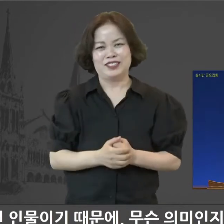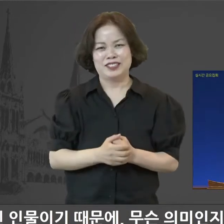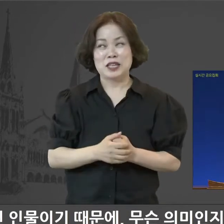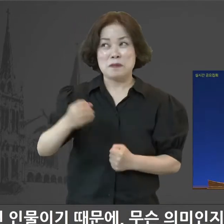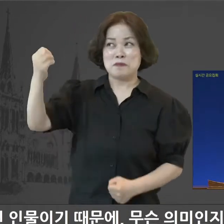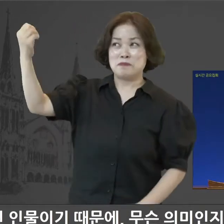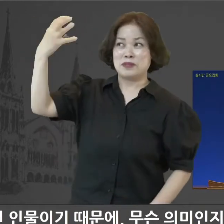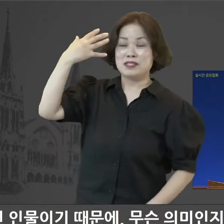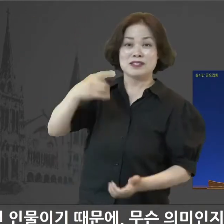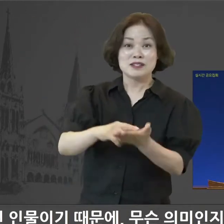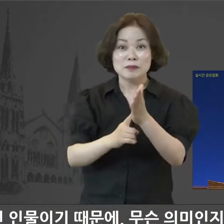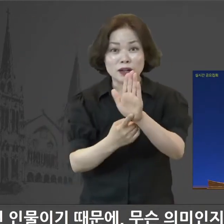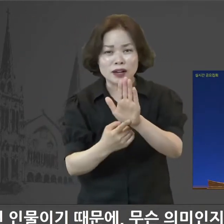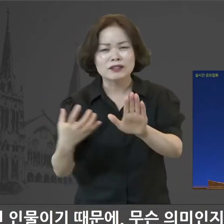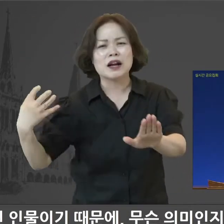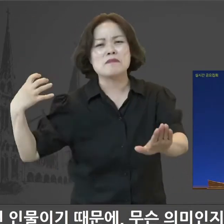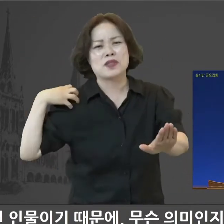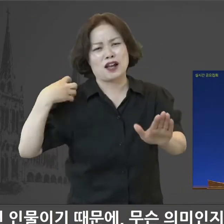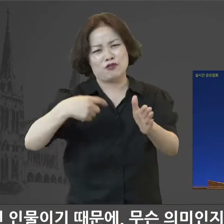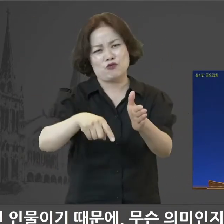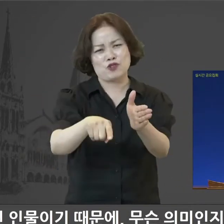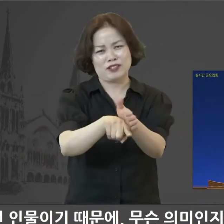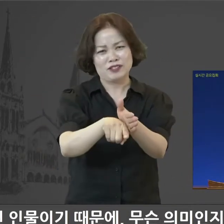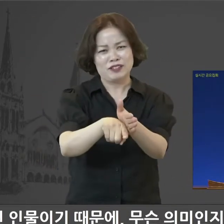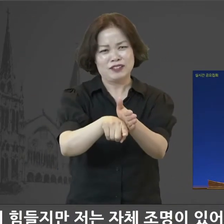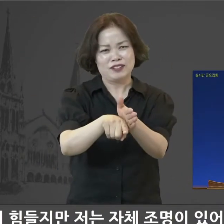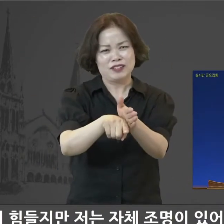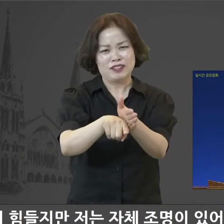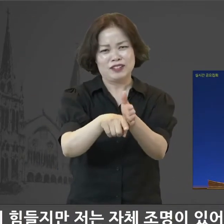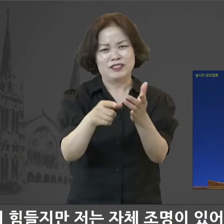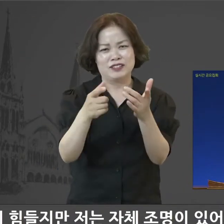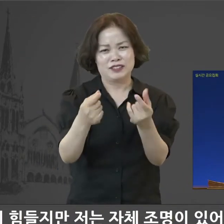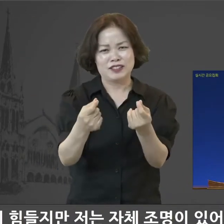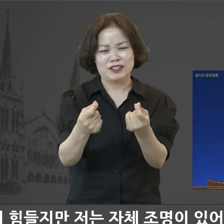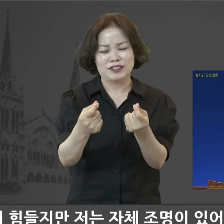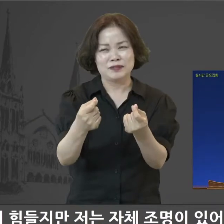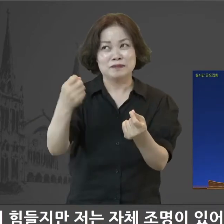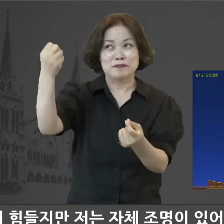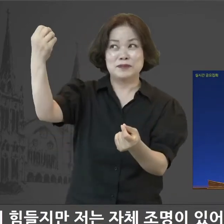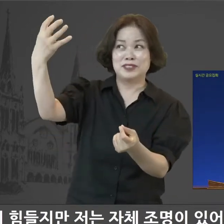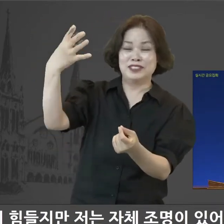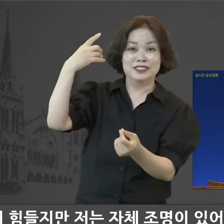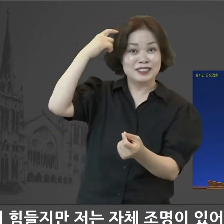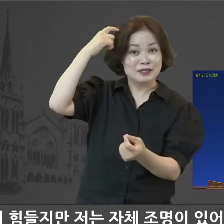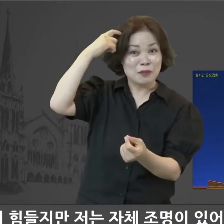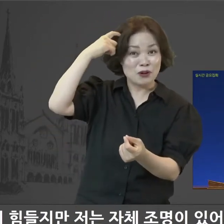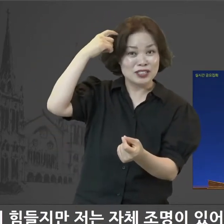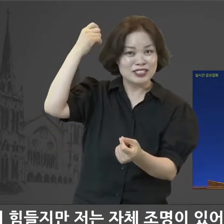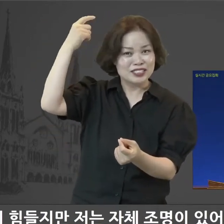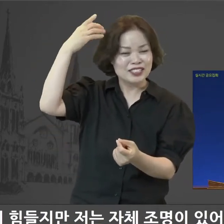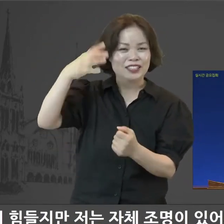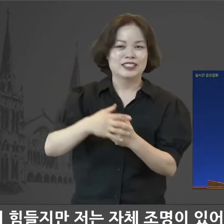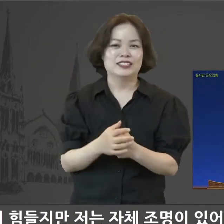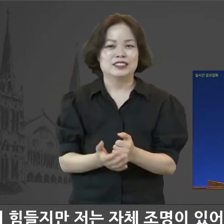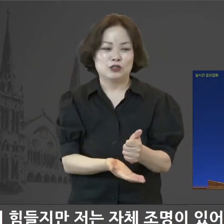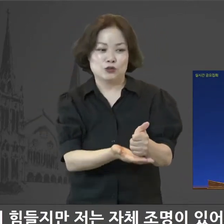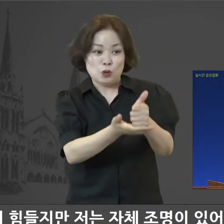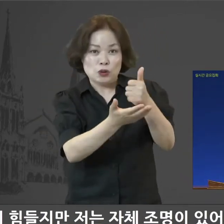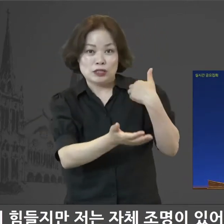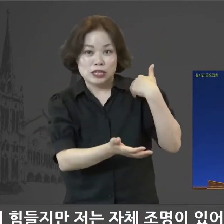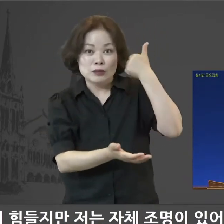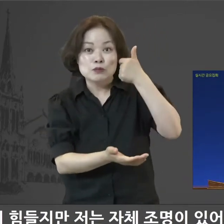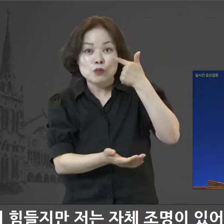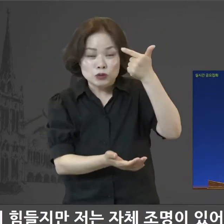빛을 발하라 이 사명을 감당하기 위해서 이렇게 해주셨는데 저는 존경하는 담임 목사님